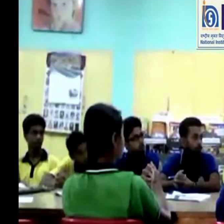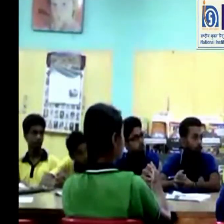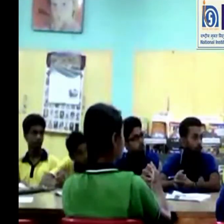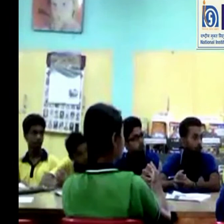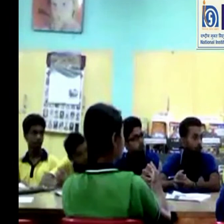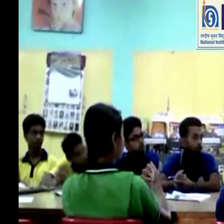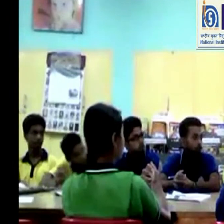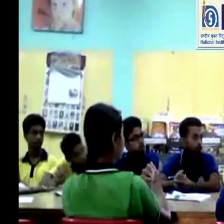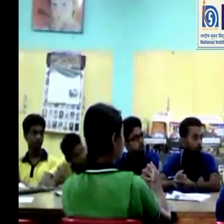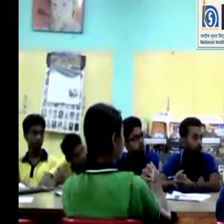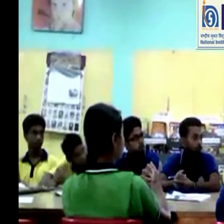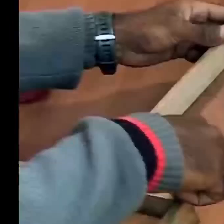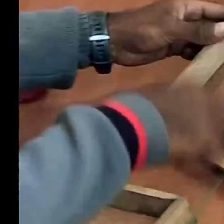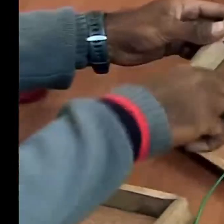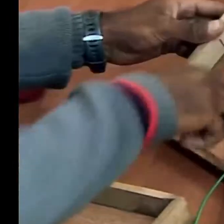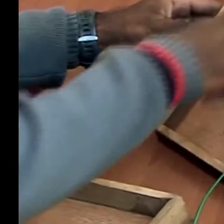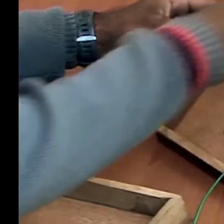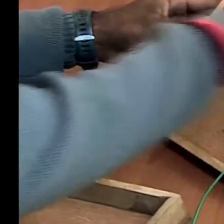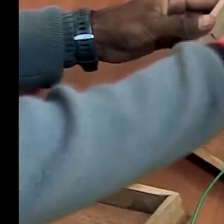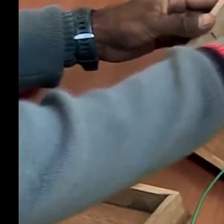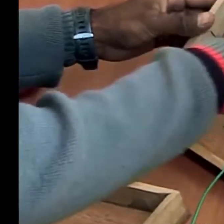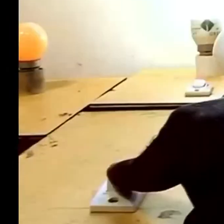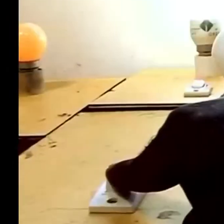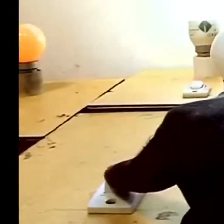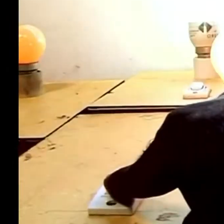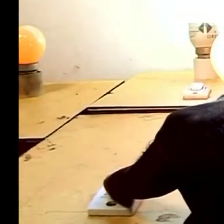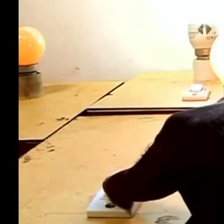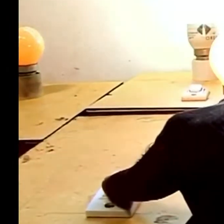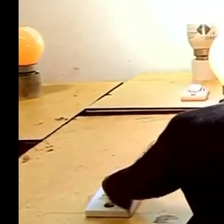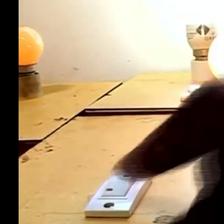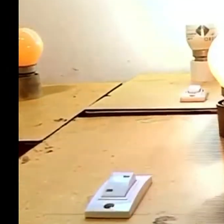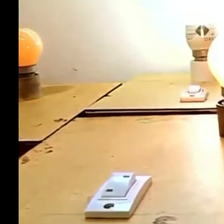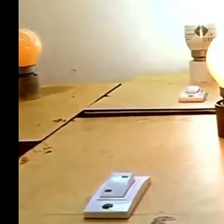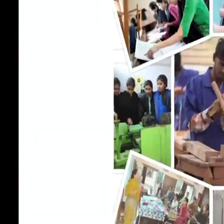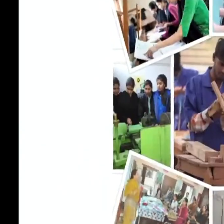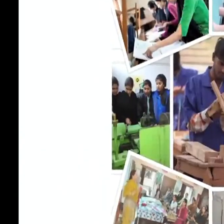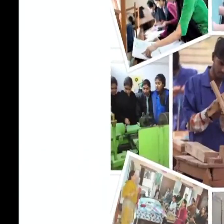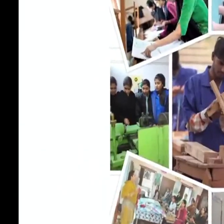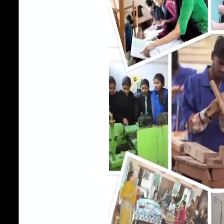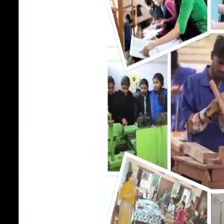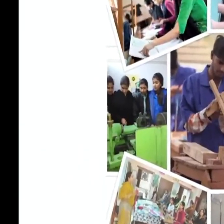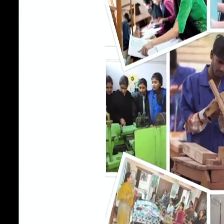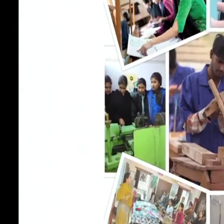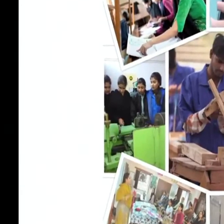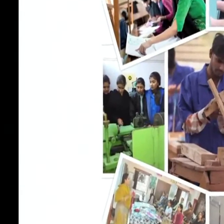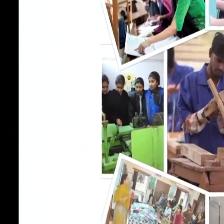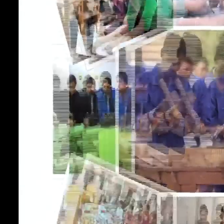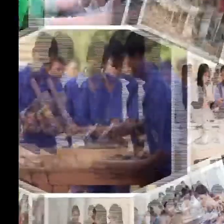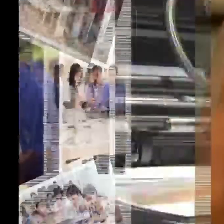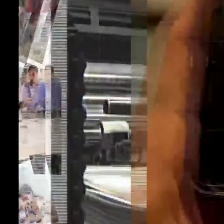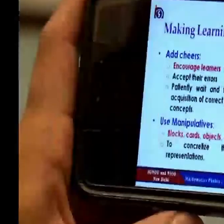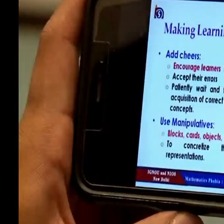स्वयं चुने जीवन ये प्रकाशित करने राहों को आलोकित करने